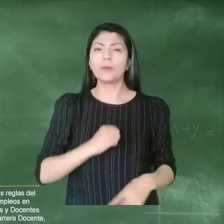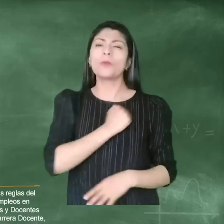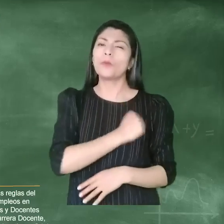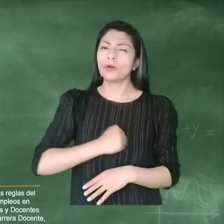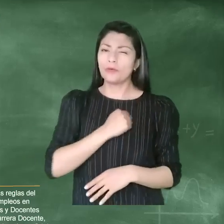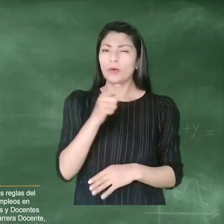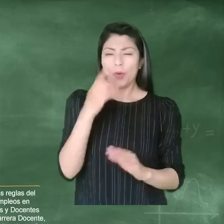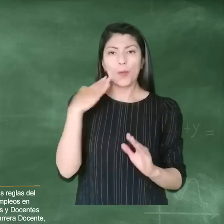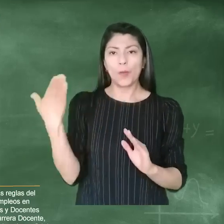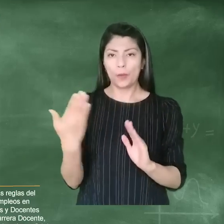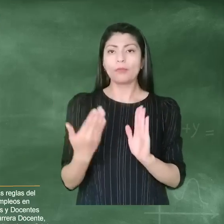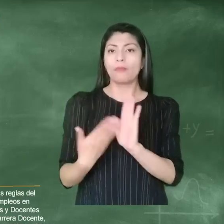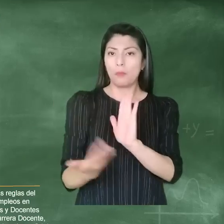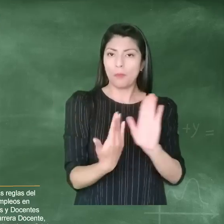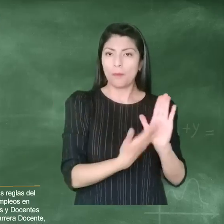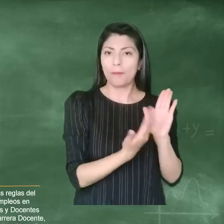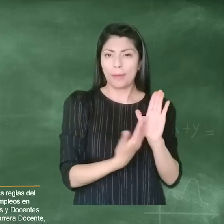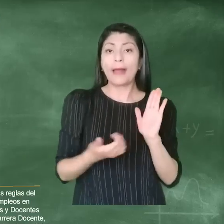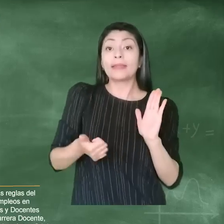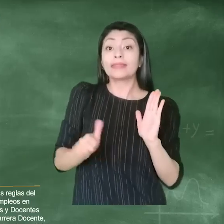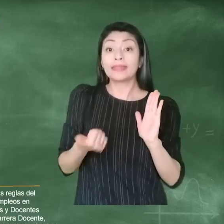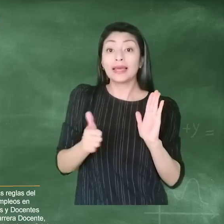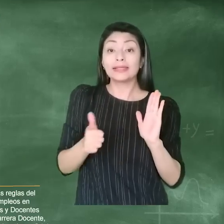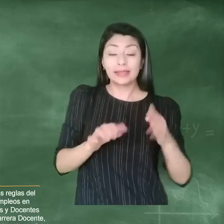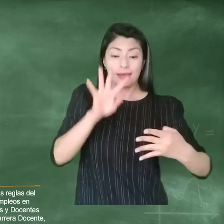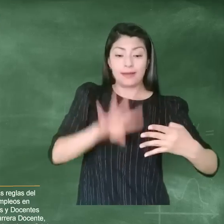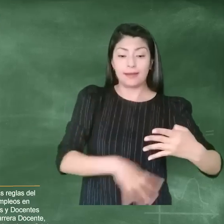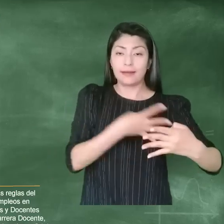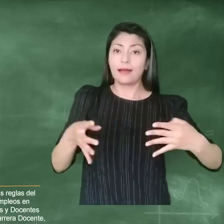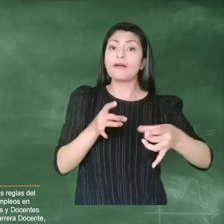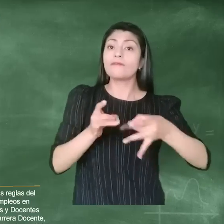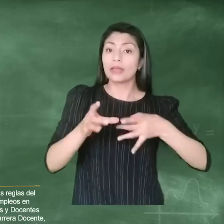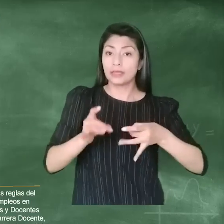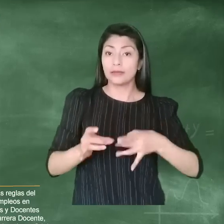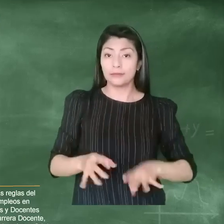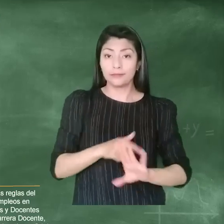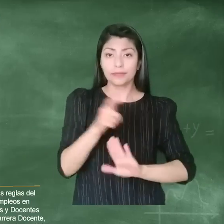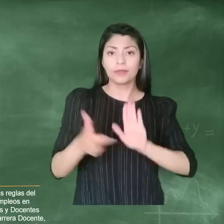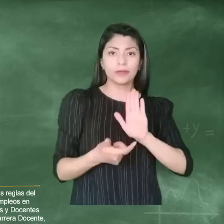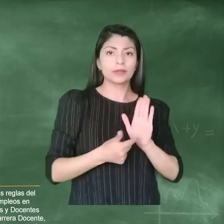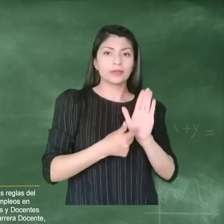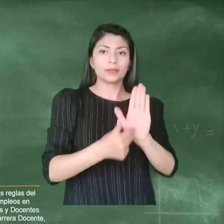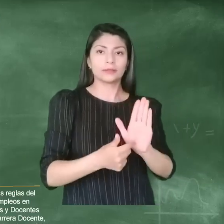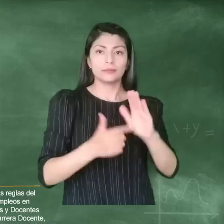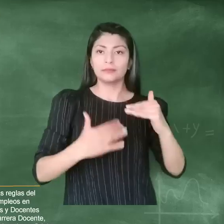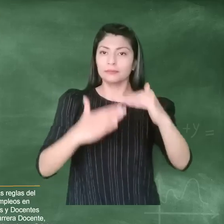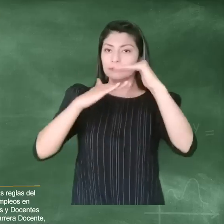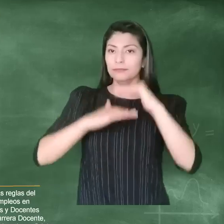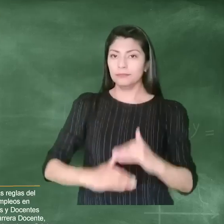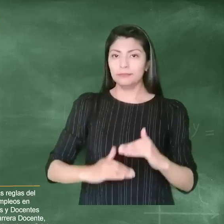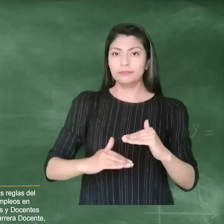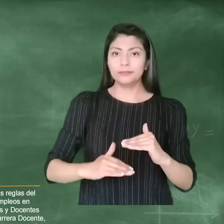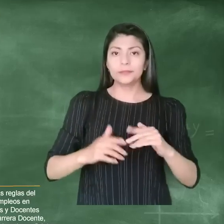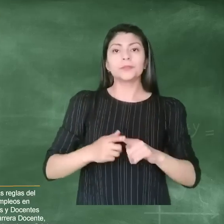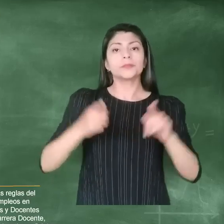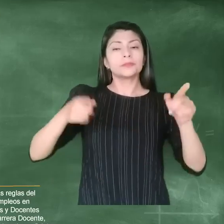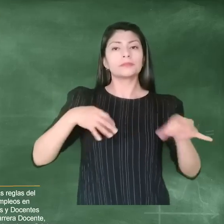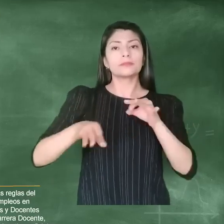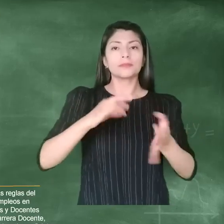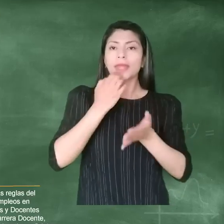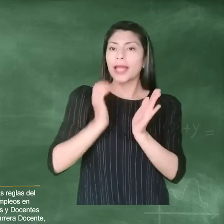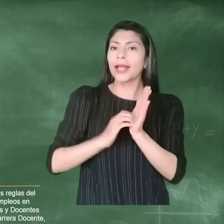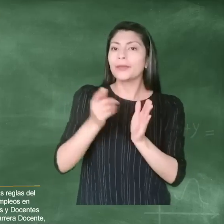cronograma. Por favor remitirse a la página 10 del documento para visualizar el cronograma.